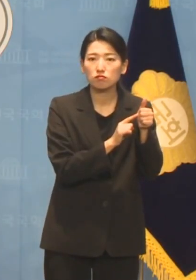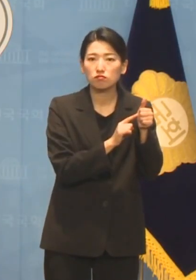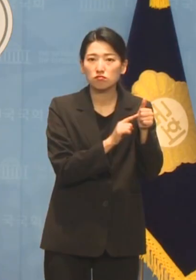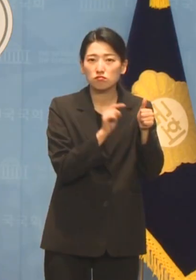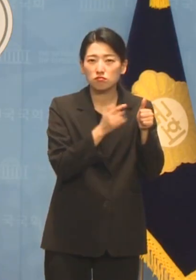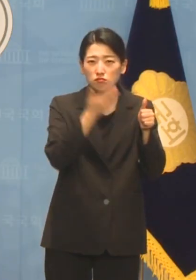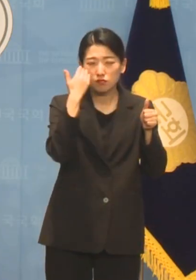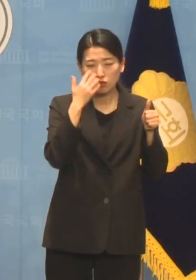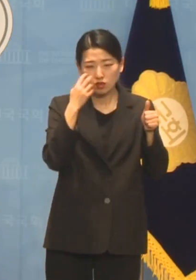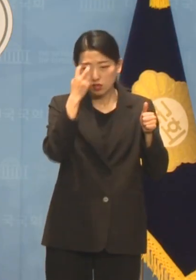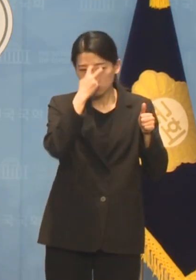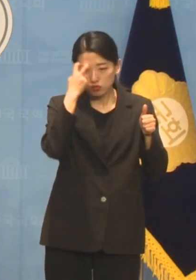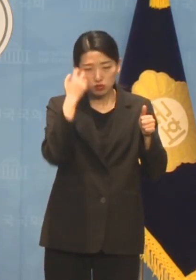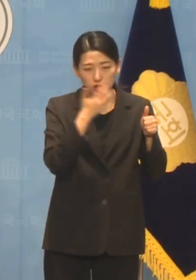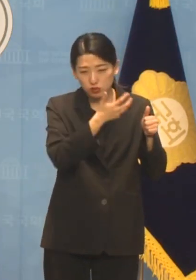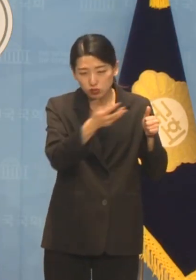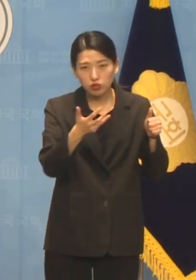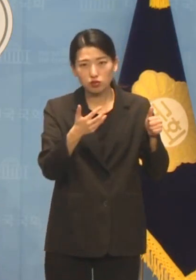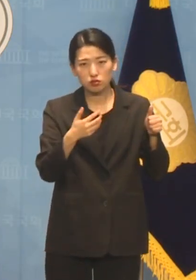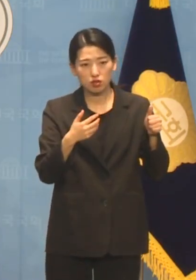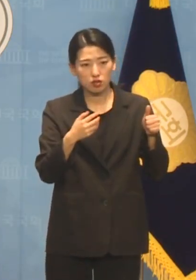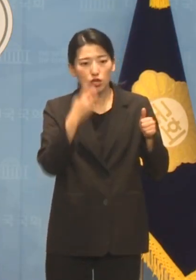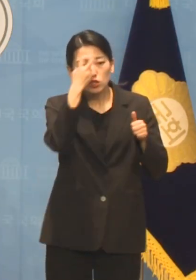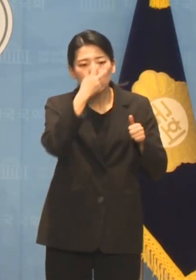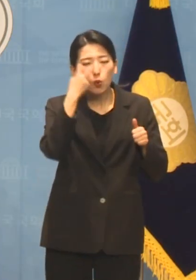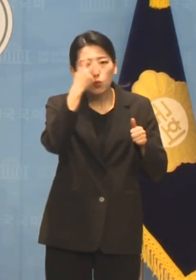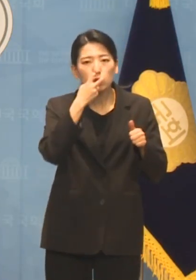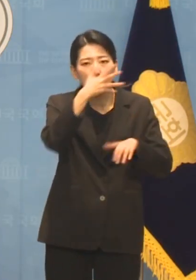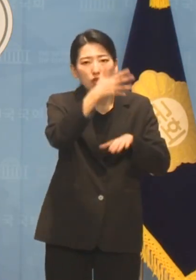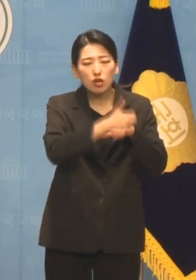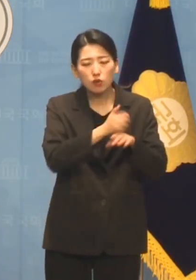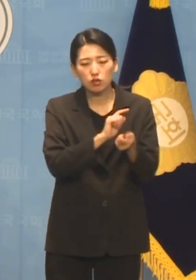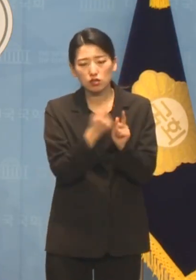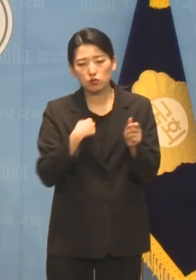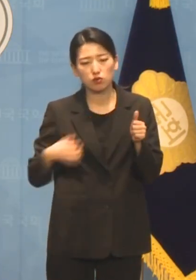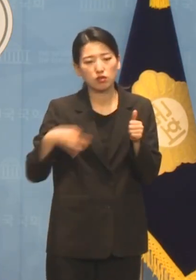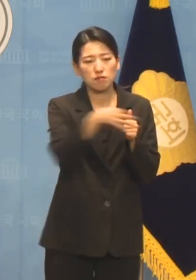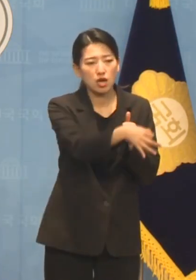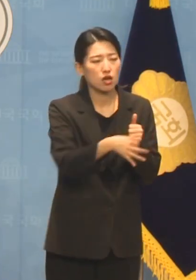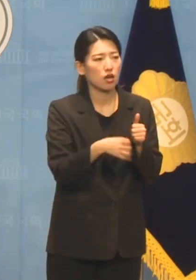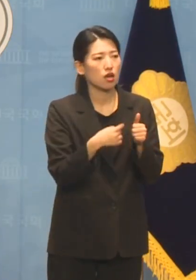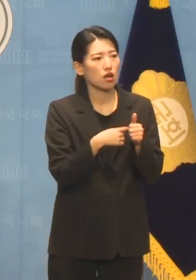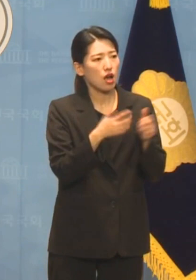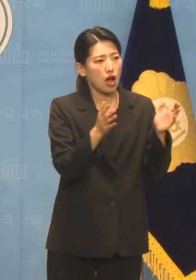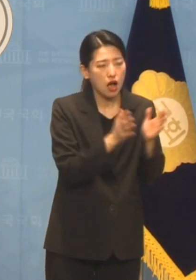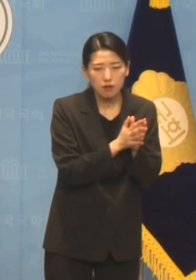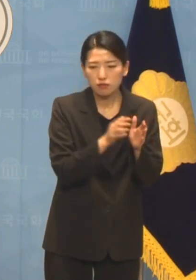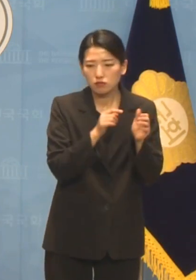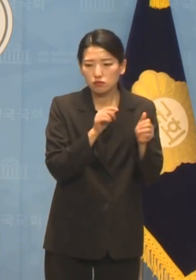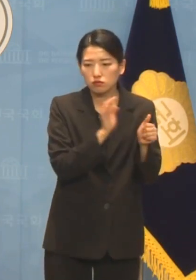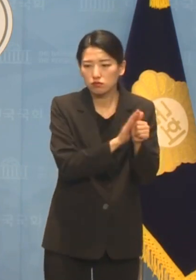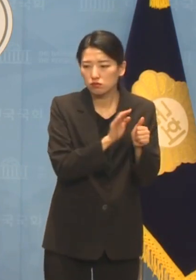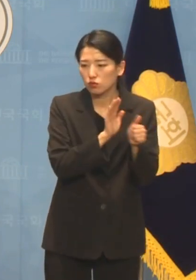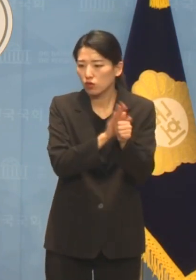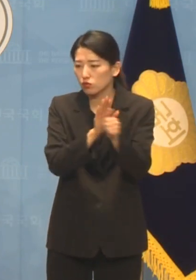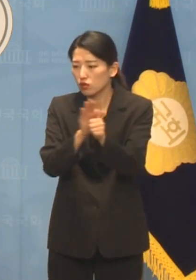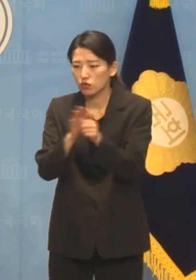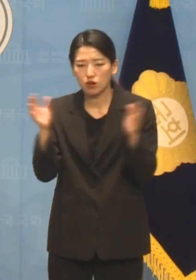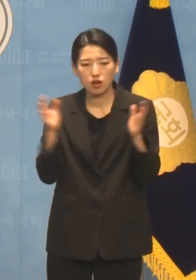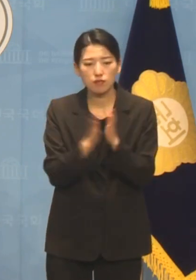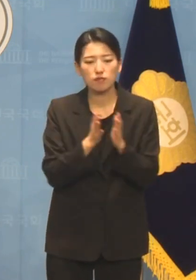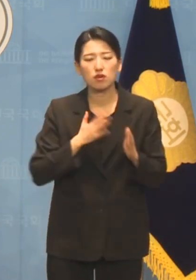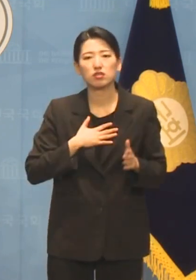원에 달한다며 나는 오 시장 등 여권 정치인들의 여론조사 비용을 대주며 명 씨를 도와준 것뿐이다라는